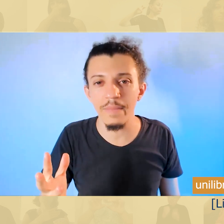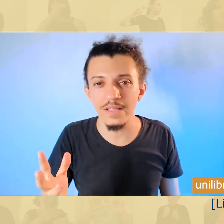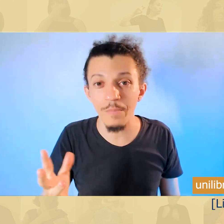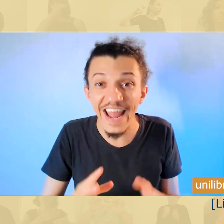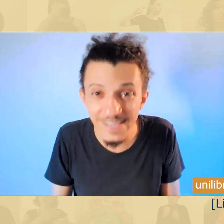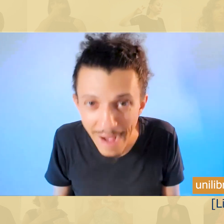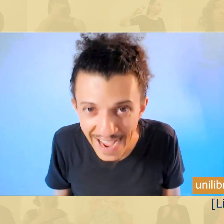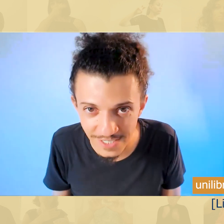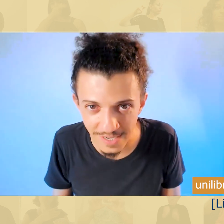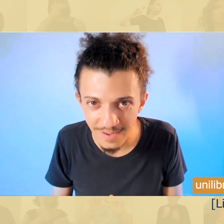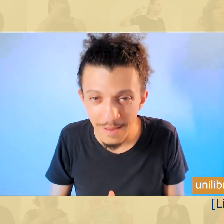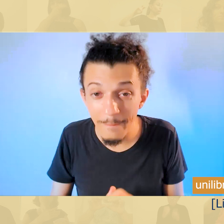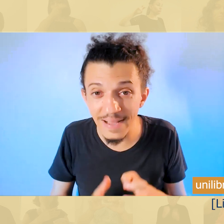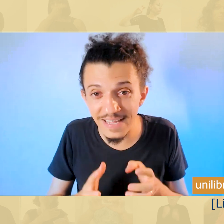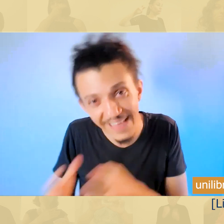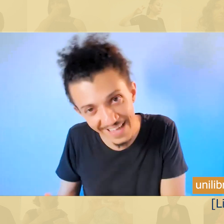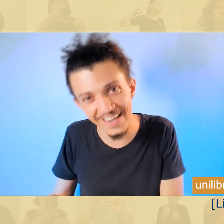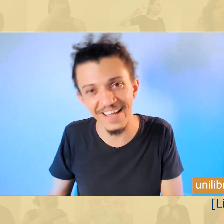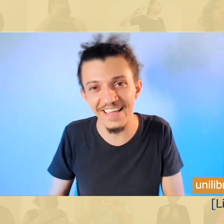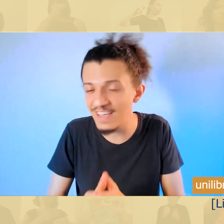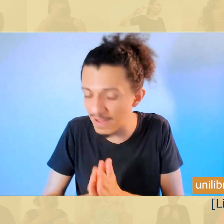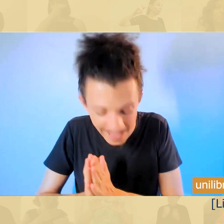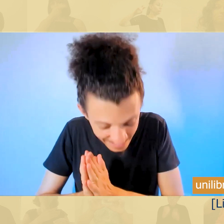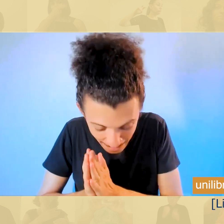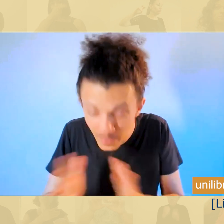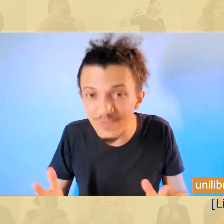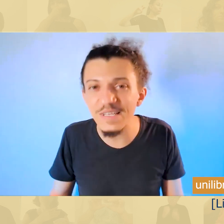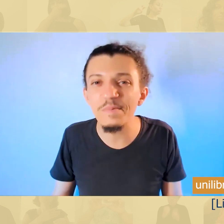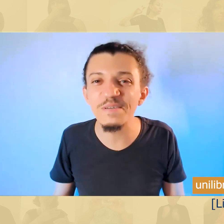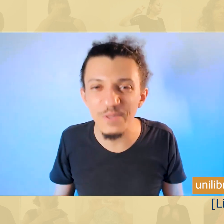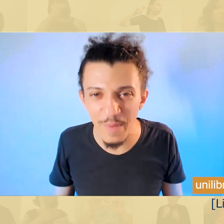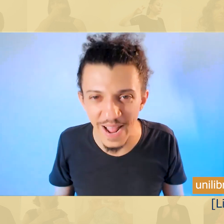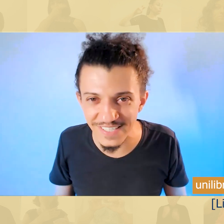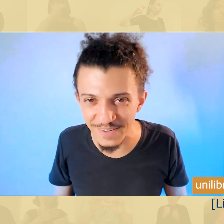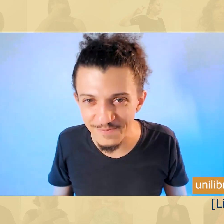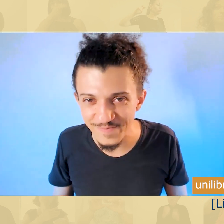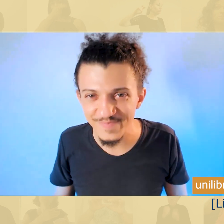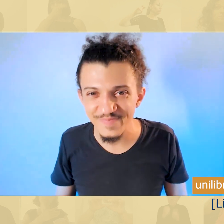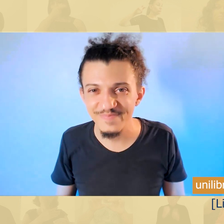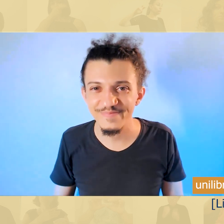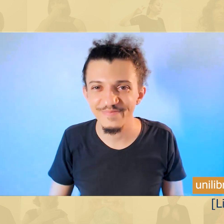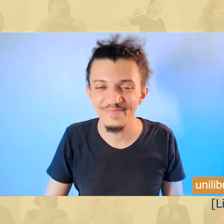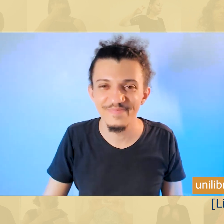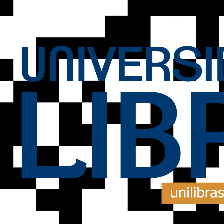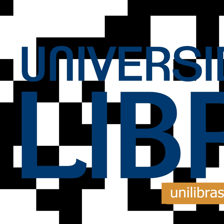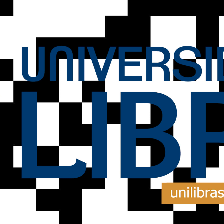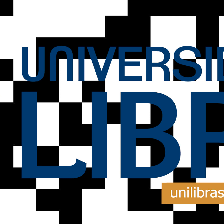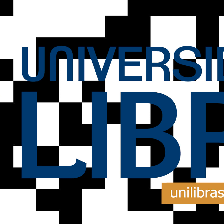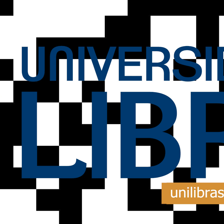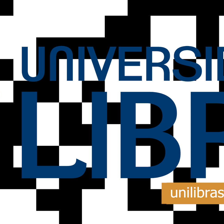mente. Parece mágica, mas é técnica, e é uma técnica muito simples e muito prática. Eu fui aprofundando